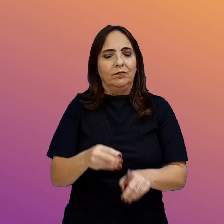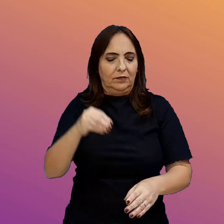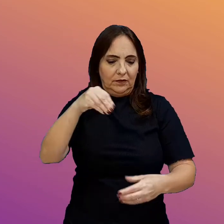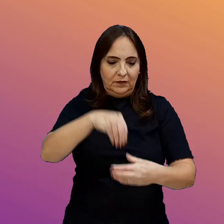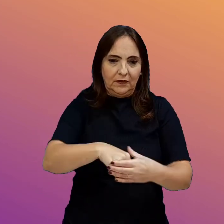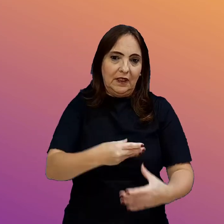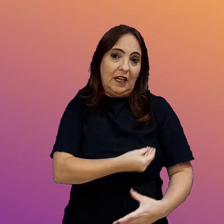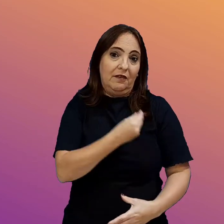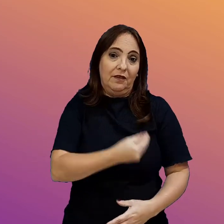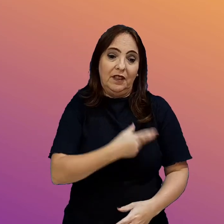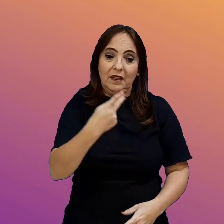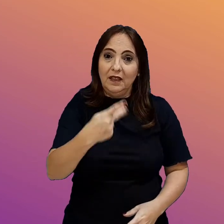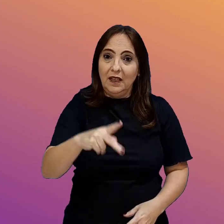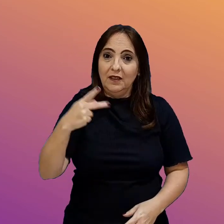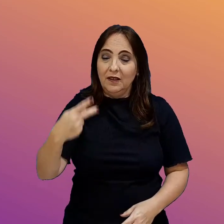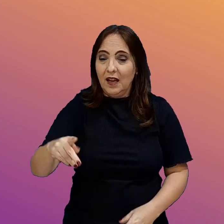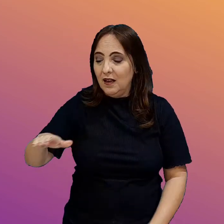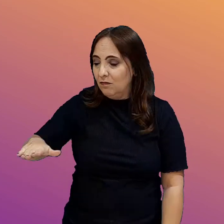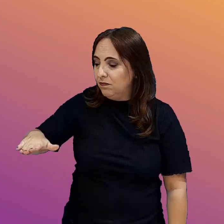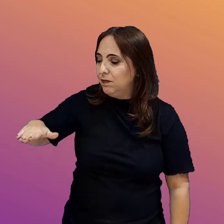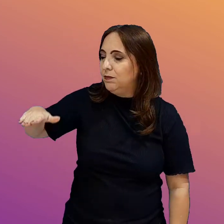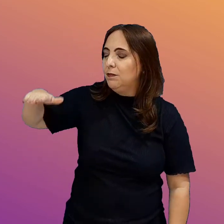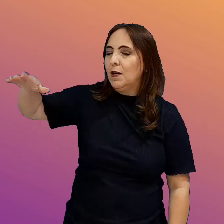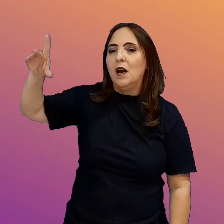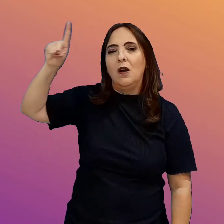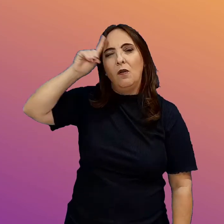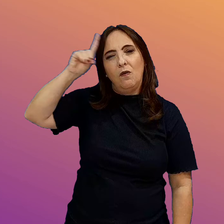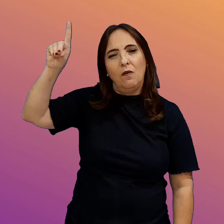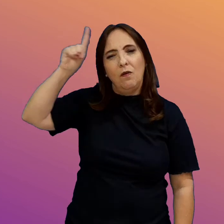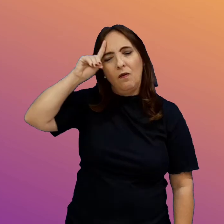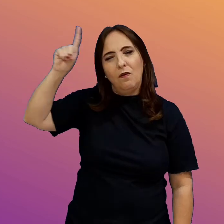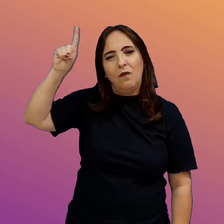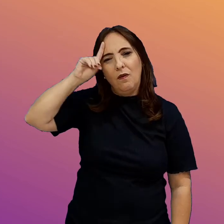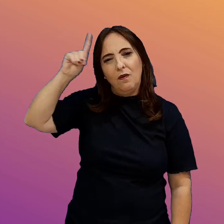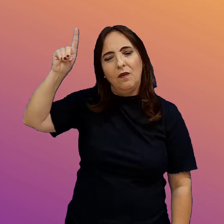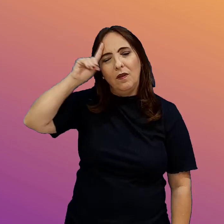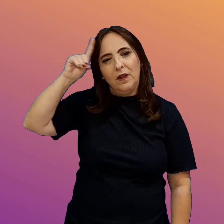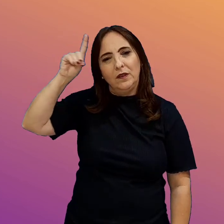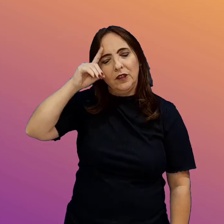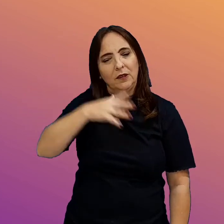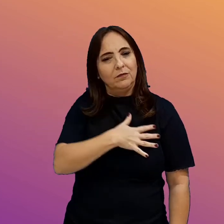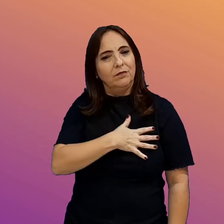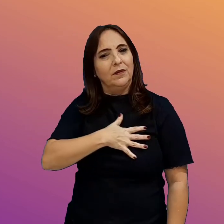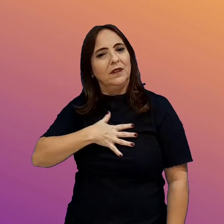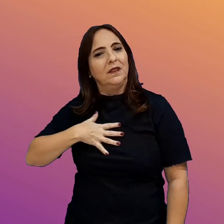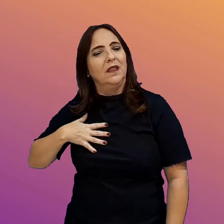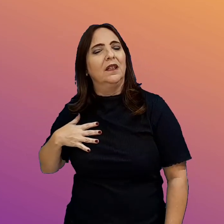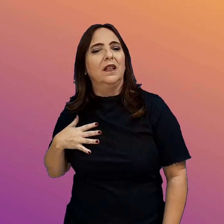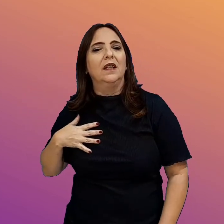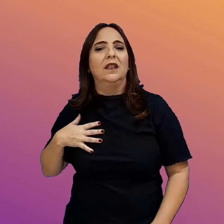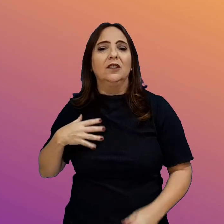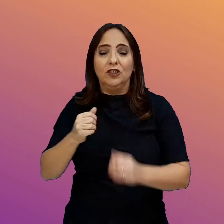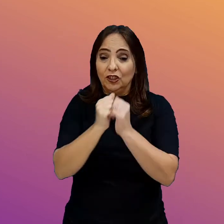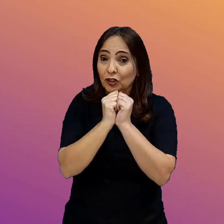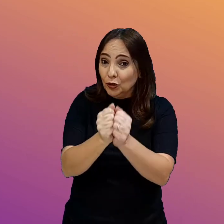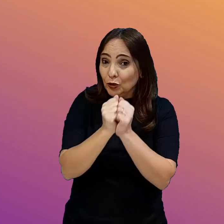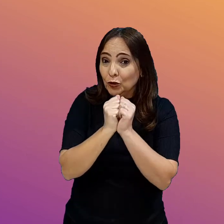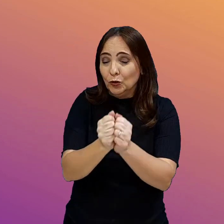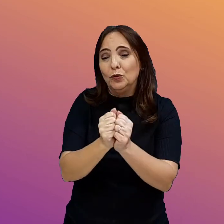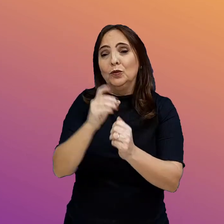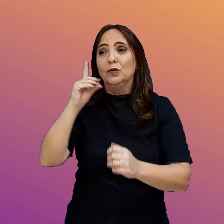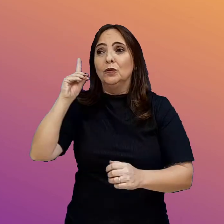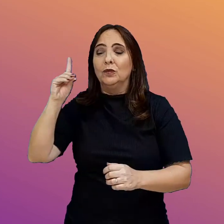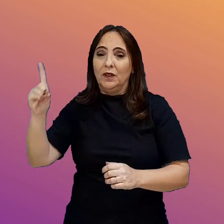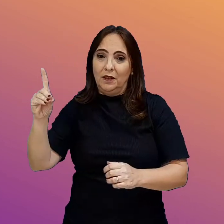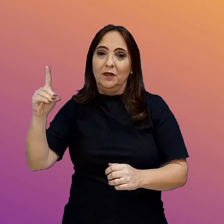desde pequenos, essa rotina, né? Essa prática prazerosa de estar com Deus